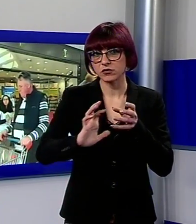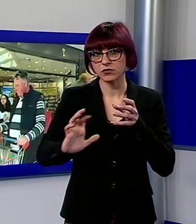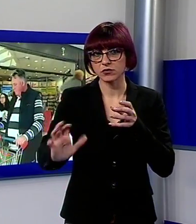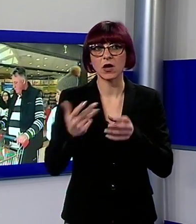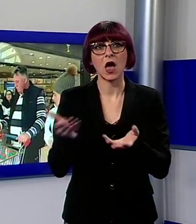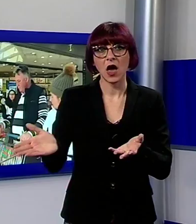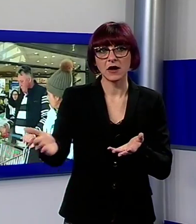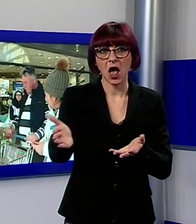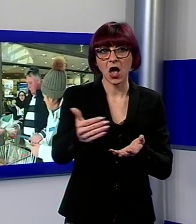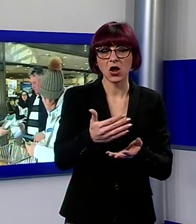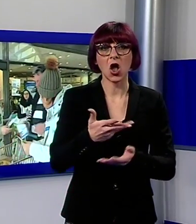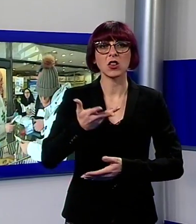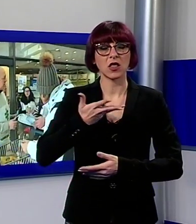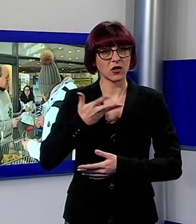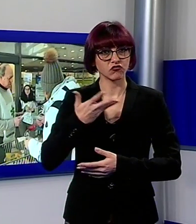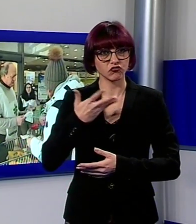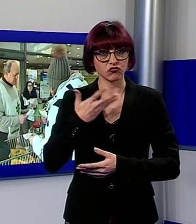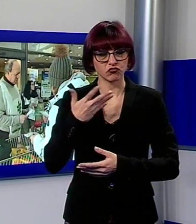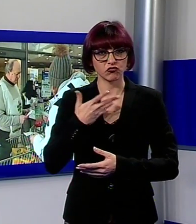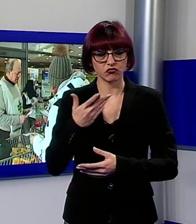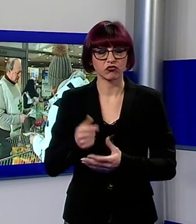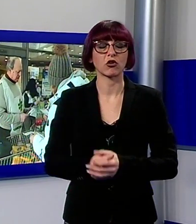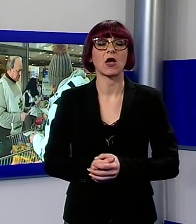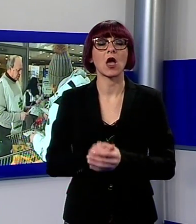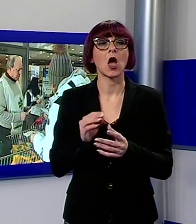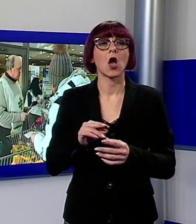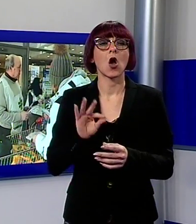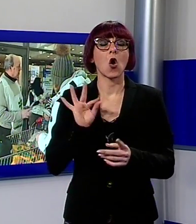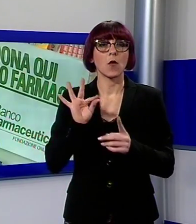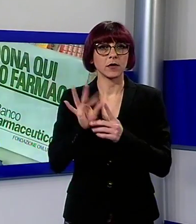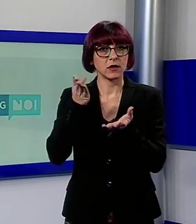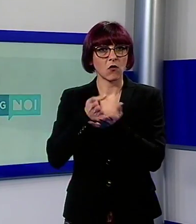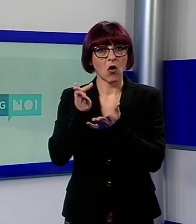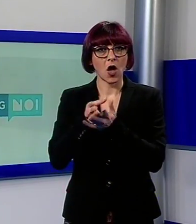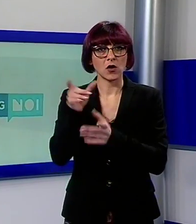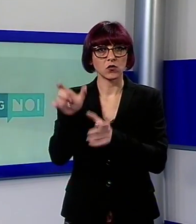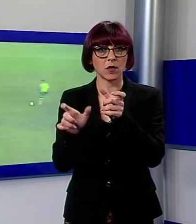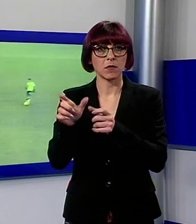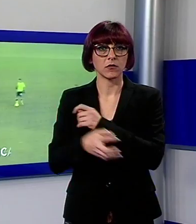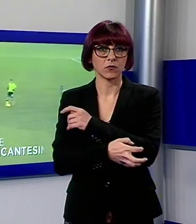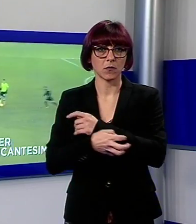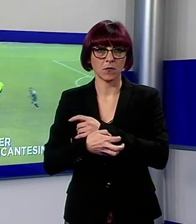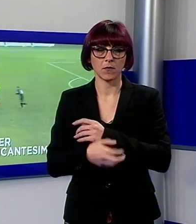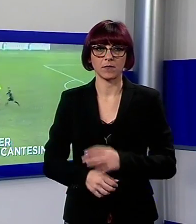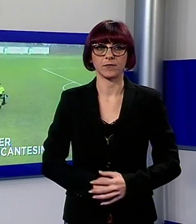giornata di raccolta dei medicinali a favore dei più bisognosi. Lo sport a Piacenza per